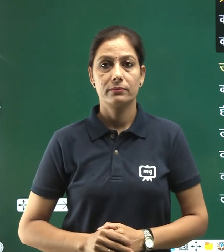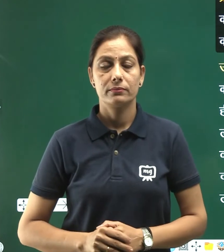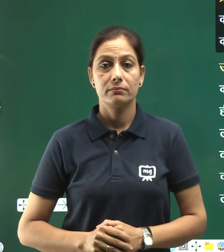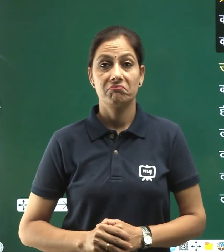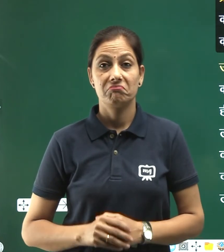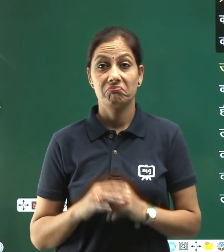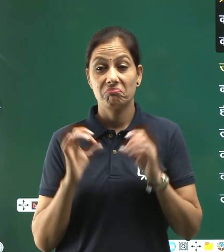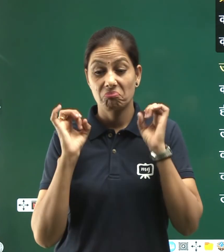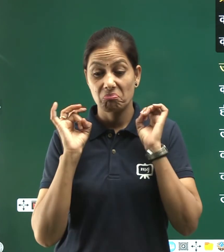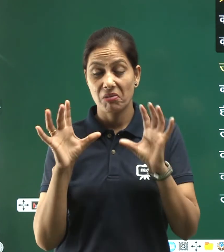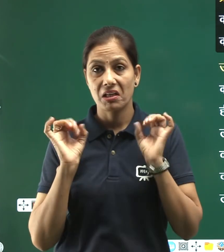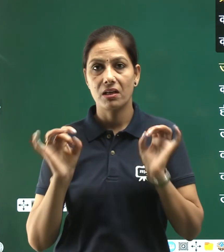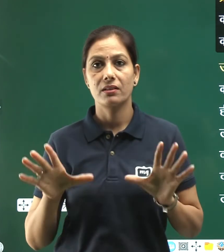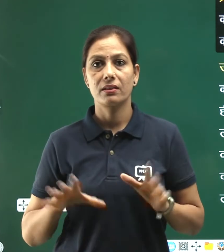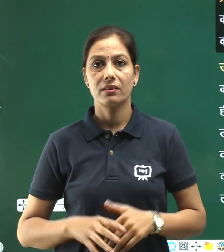क्रूरता की